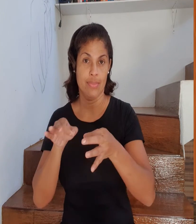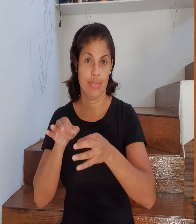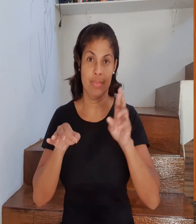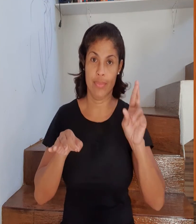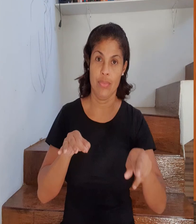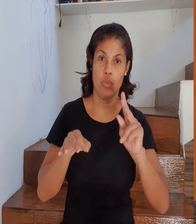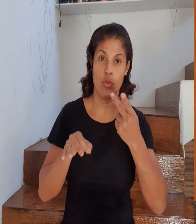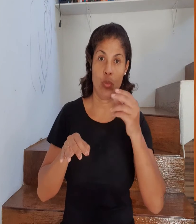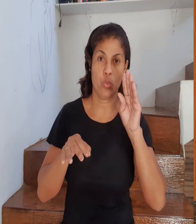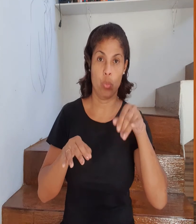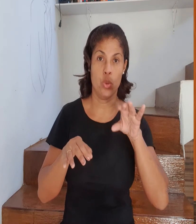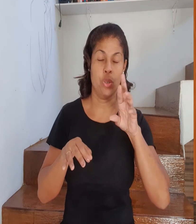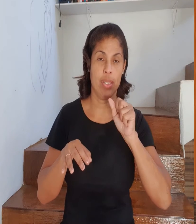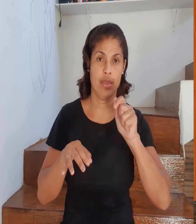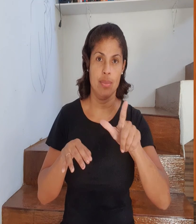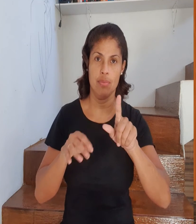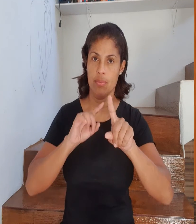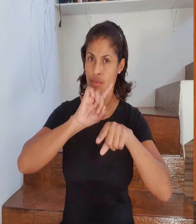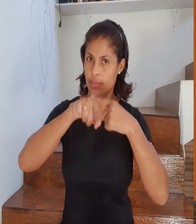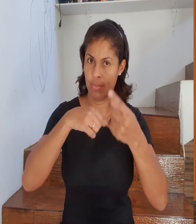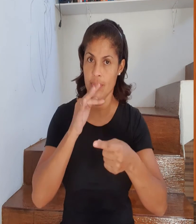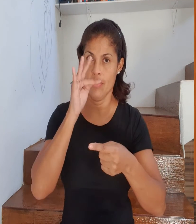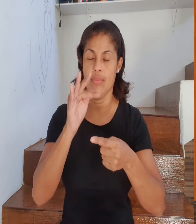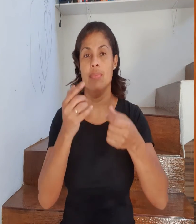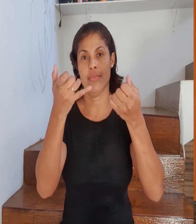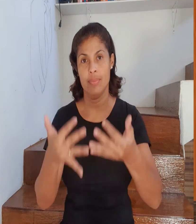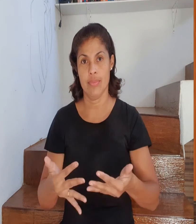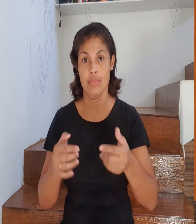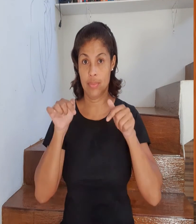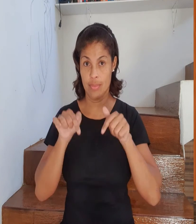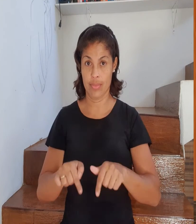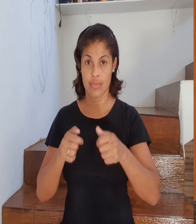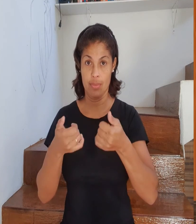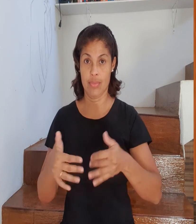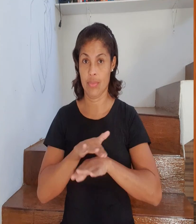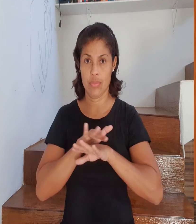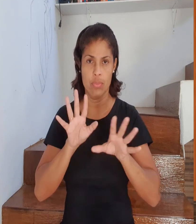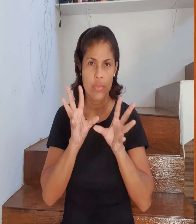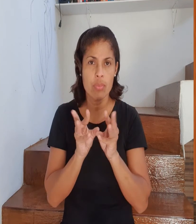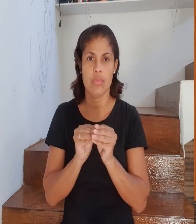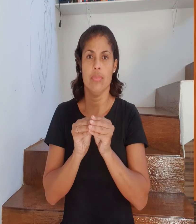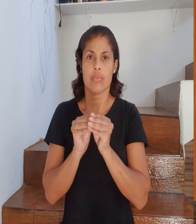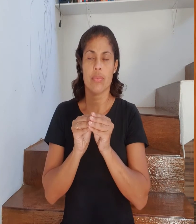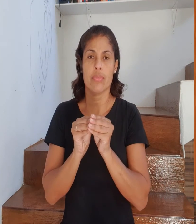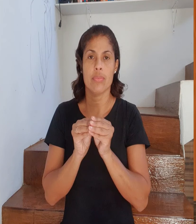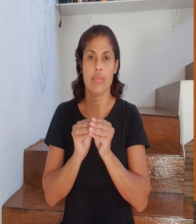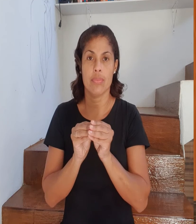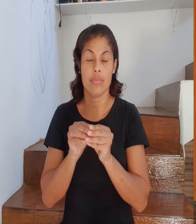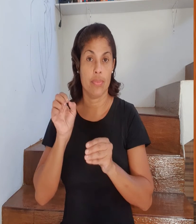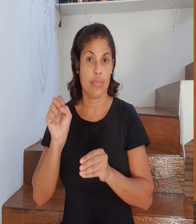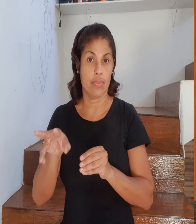celular e a humoral, que serão vistas em aulas futuras. Aqui eu vou fazer apenas um